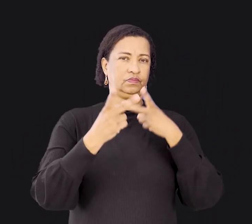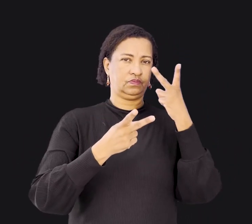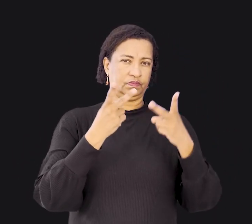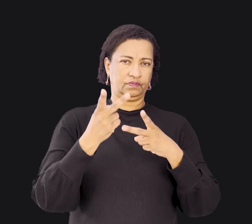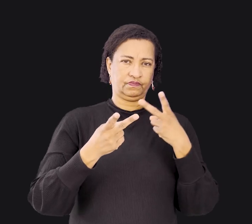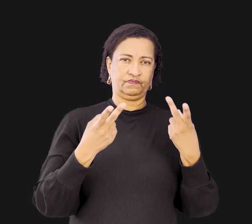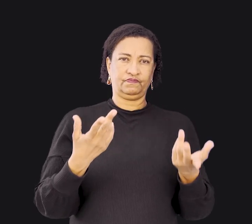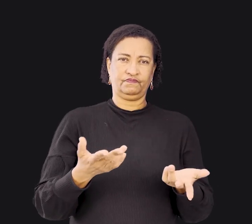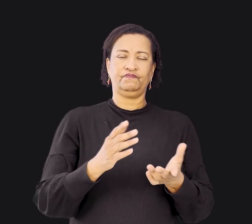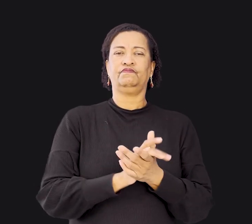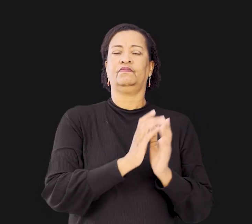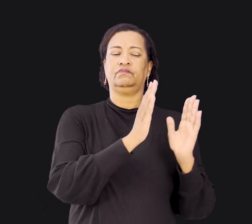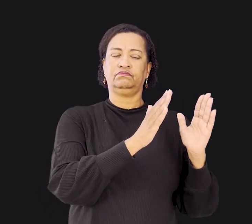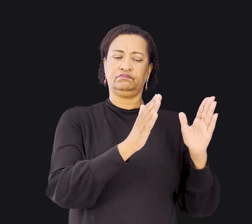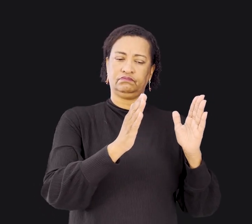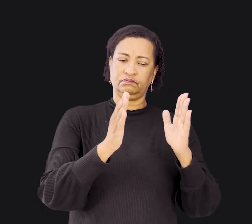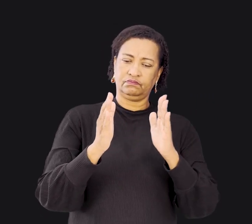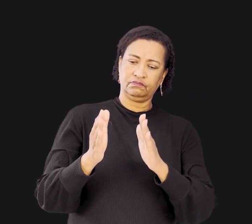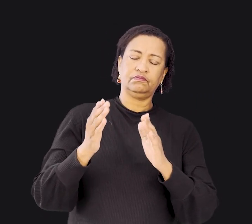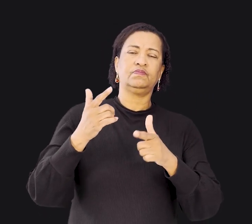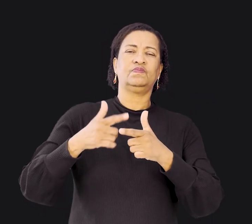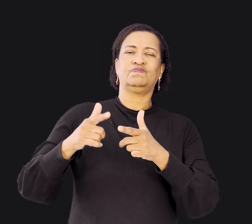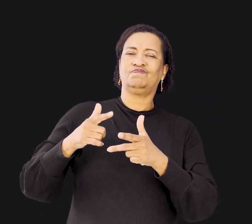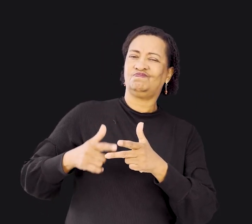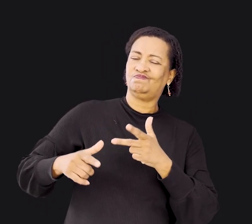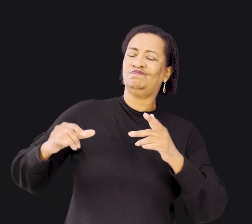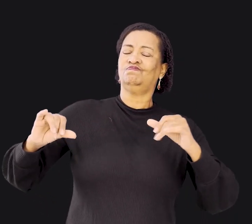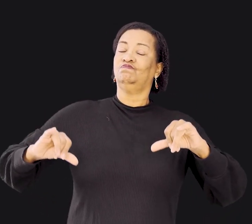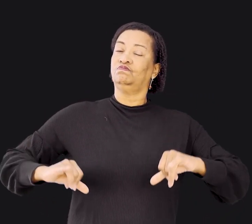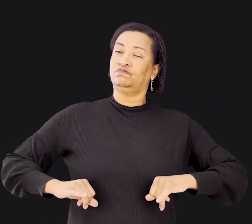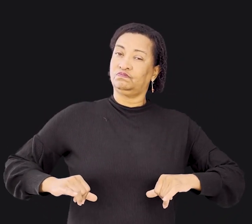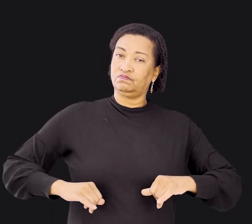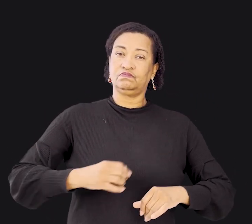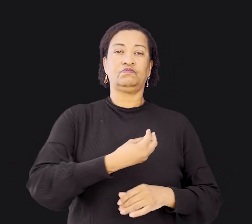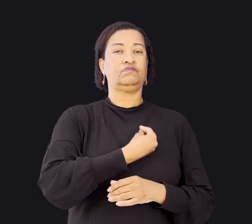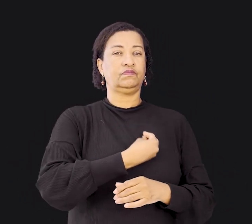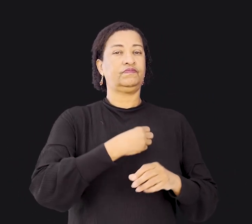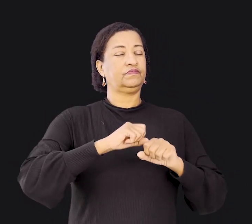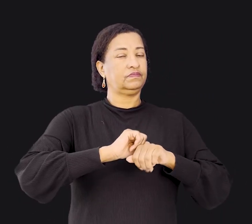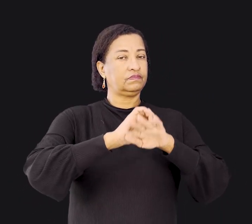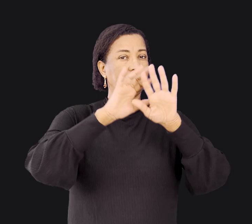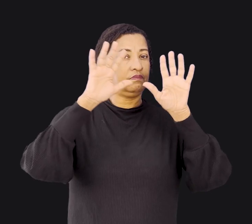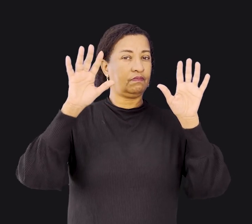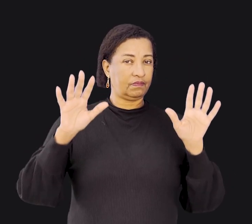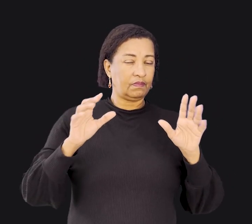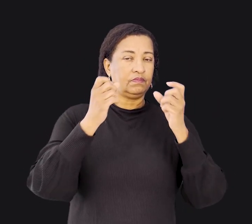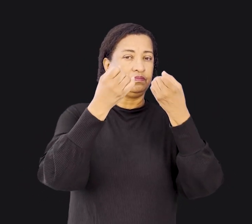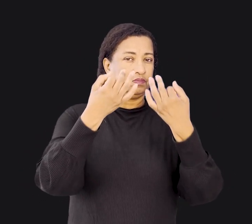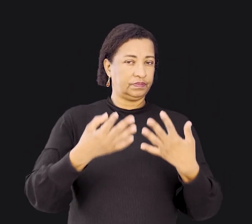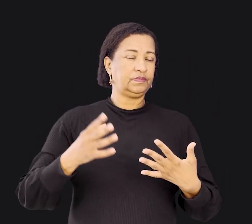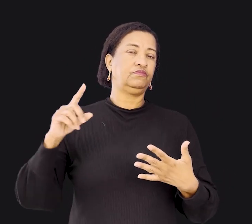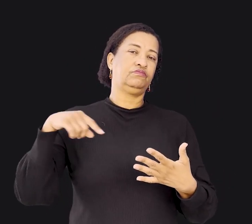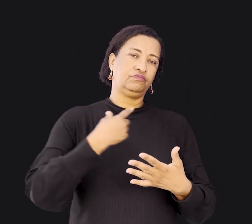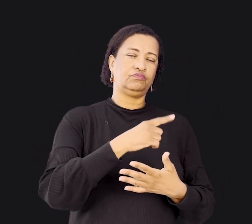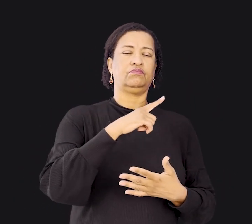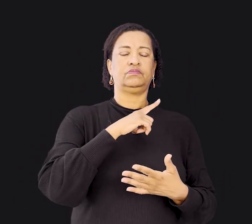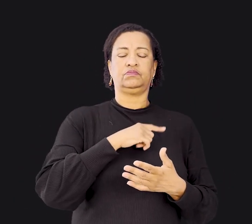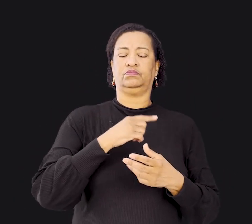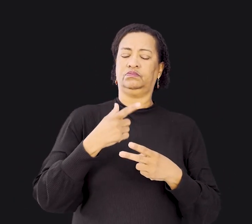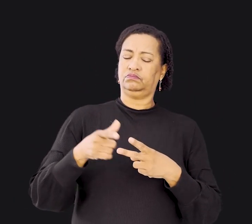fonte e a sequência das tempestades e das tribulações da vida, deixando claro que todos nós passamos por problemas. Ele